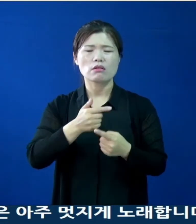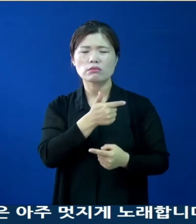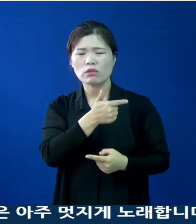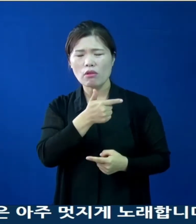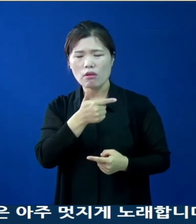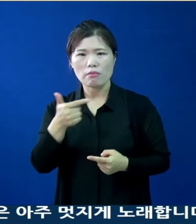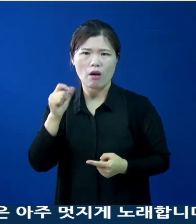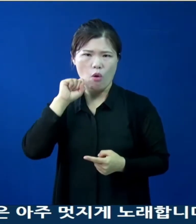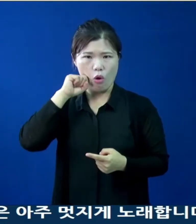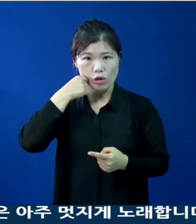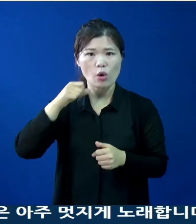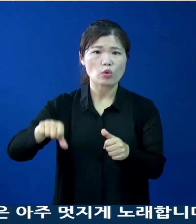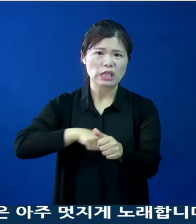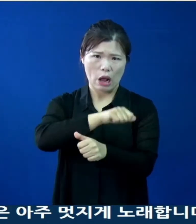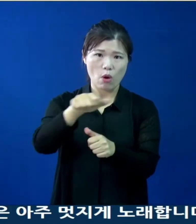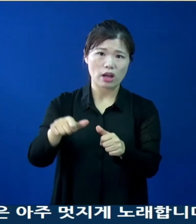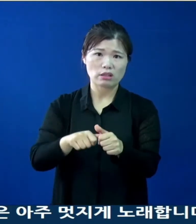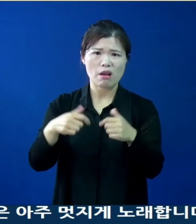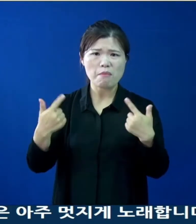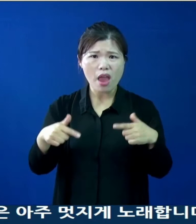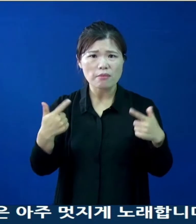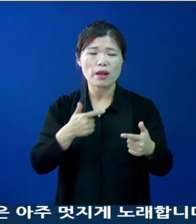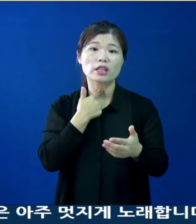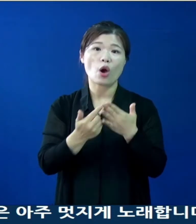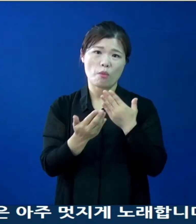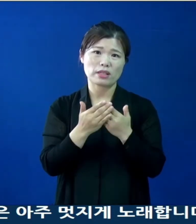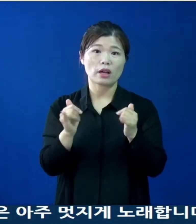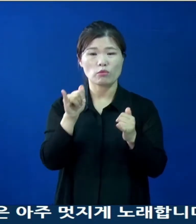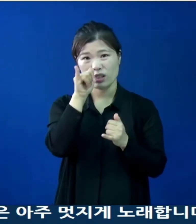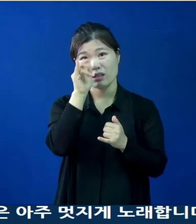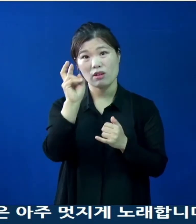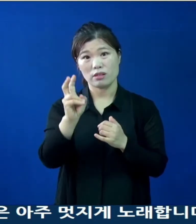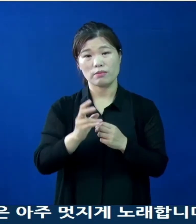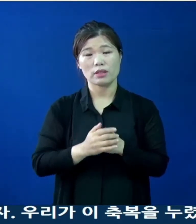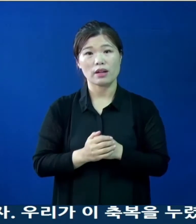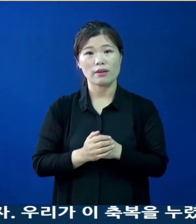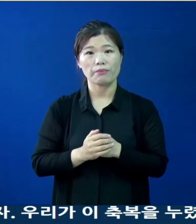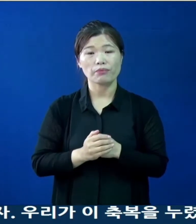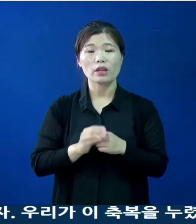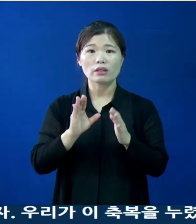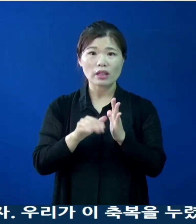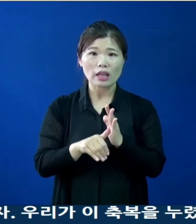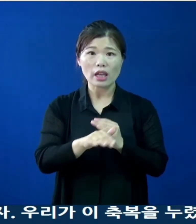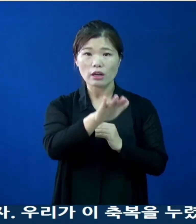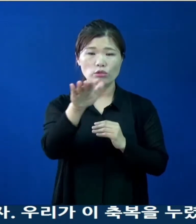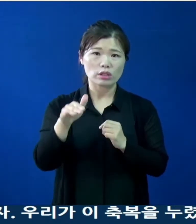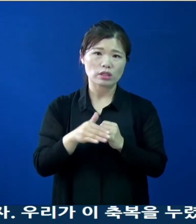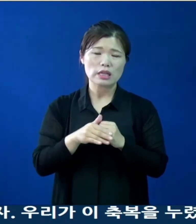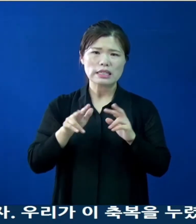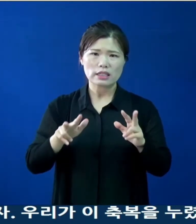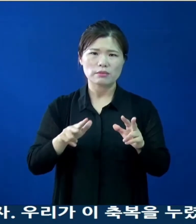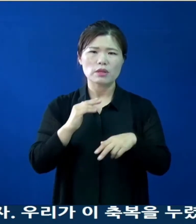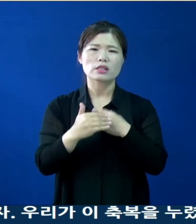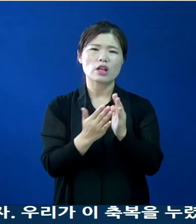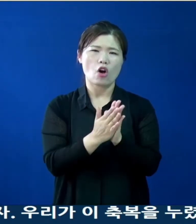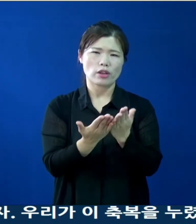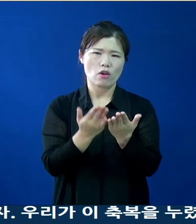상황을 매일같이 경험하리라 생각합니다. 이때 우리에게 주어지는 성경의